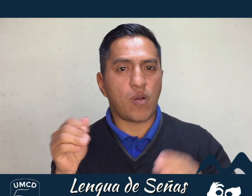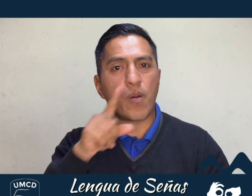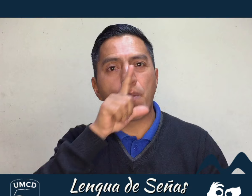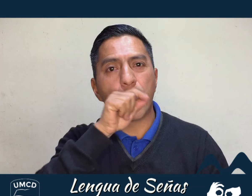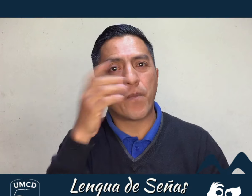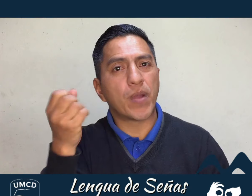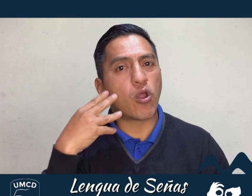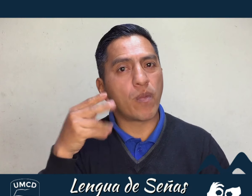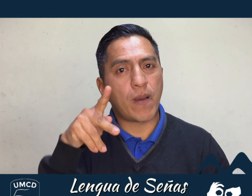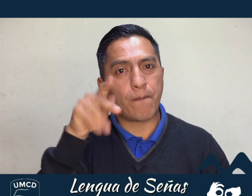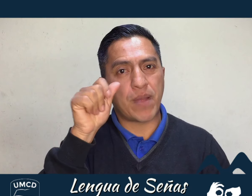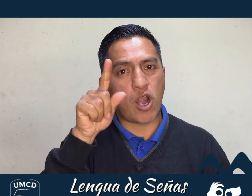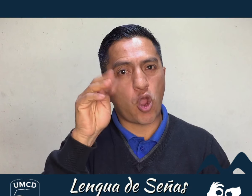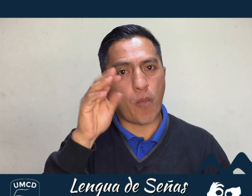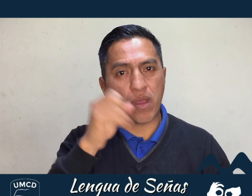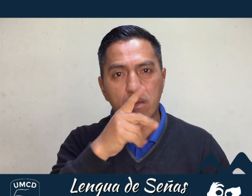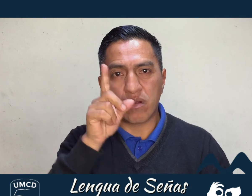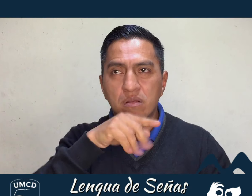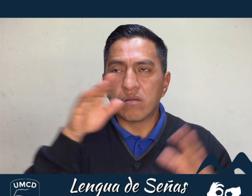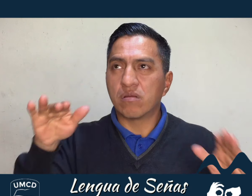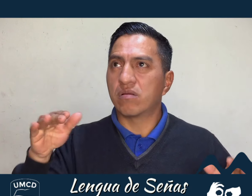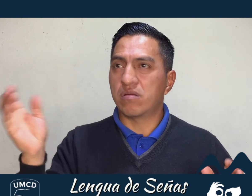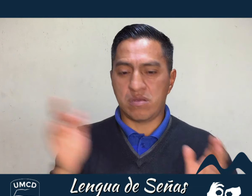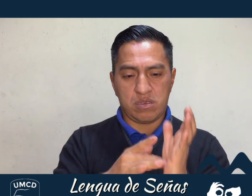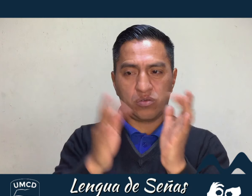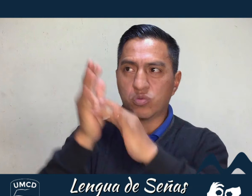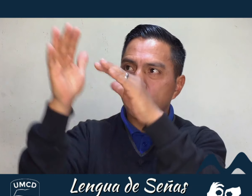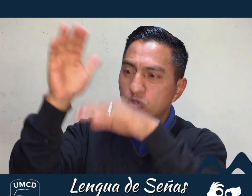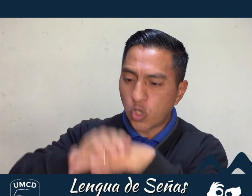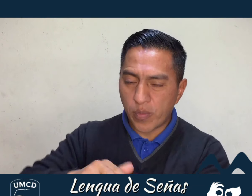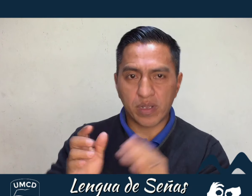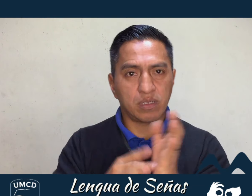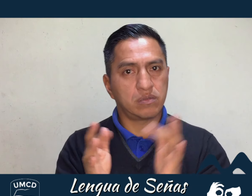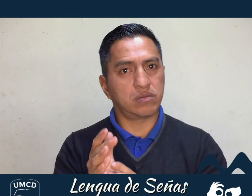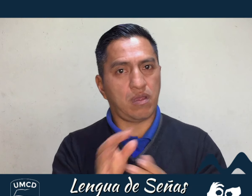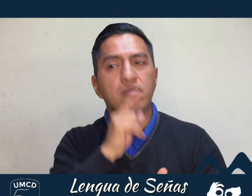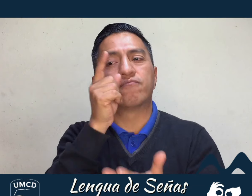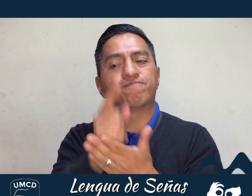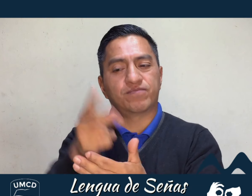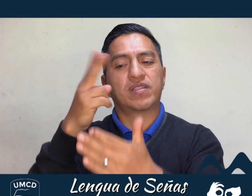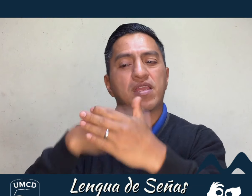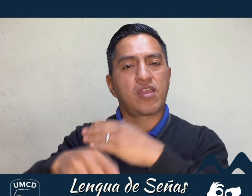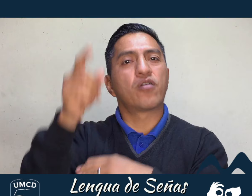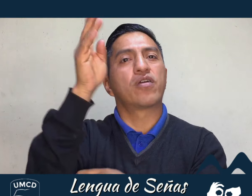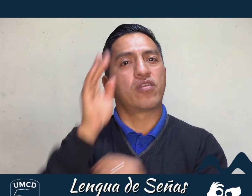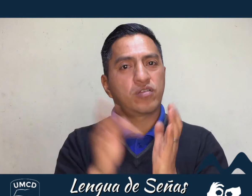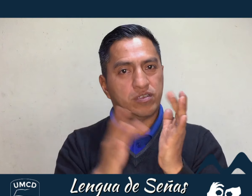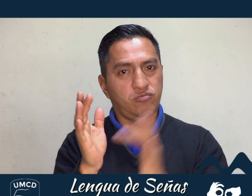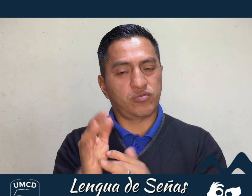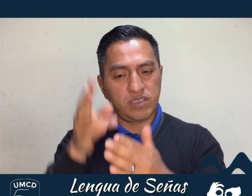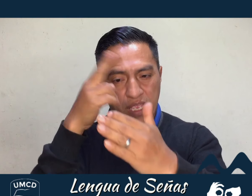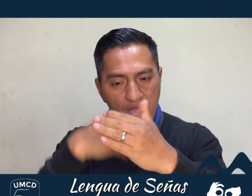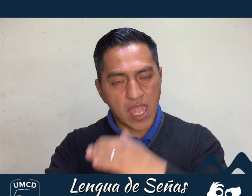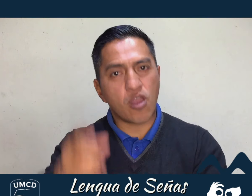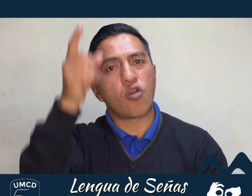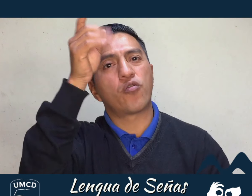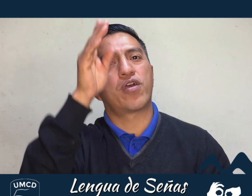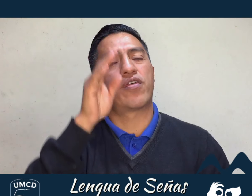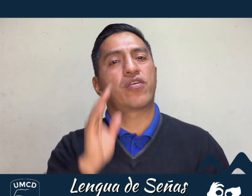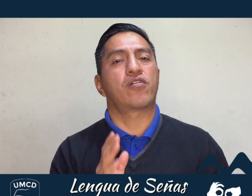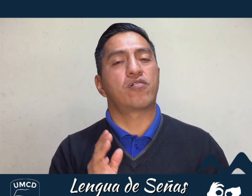ello Juan pudo testificar que Jesús es el Hijo de Dios. Porque aquel que lo